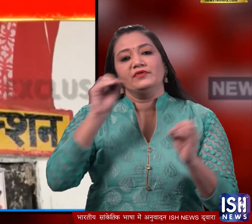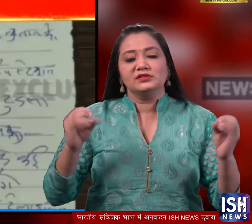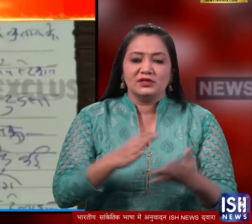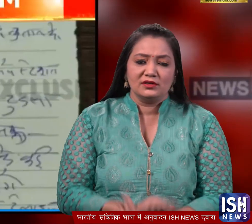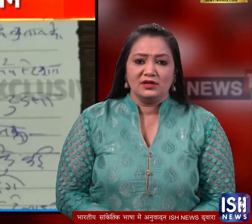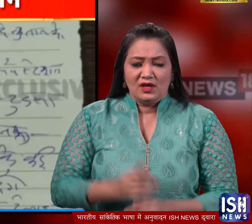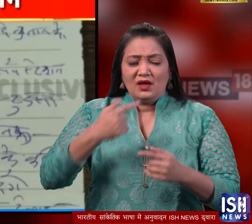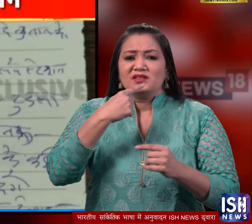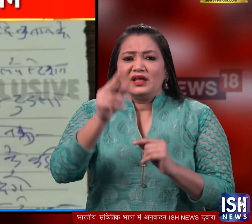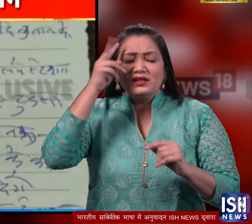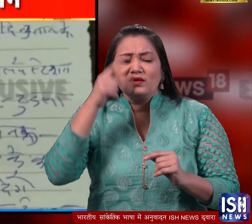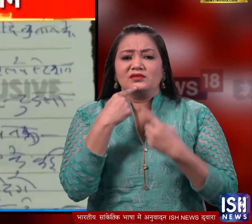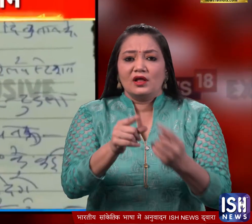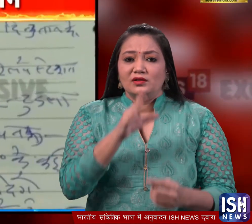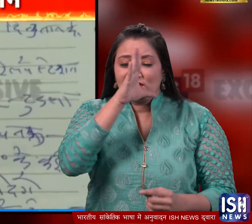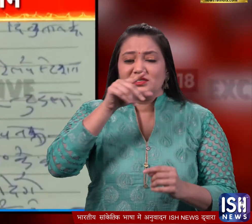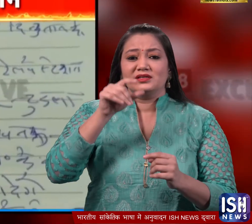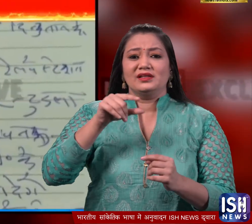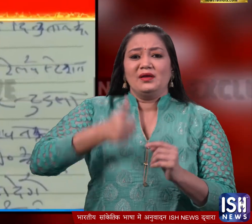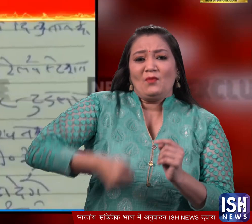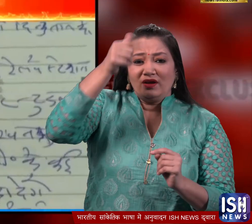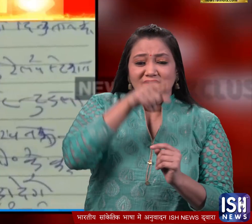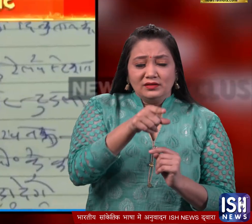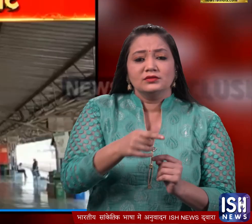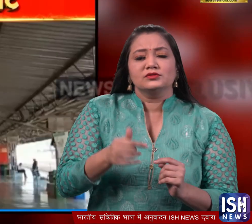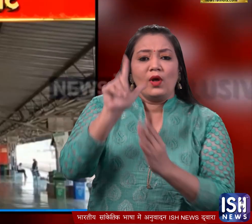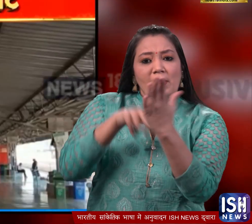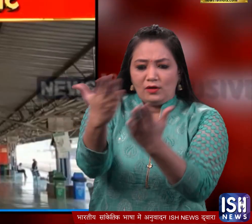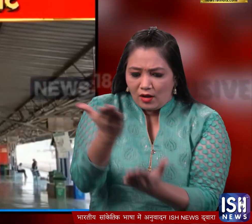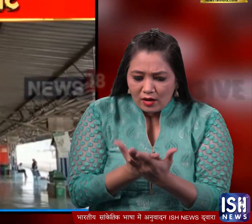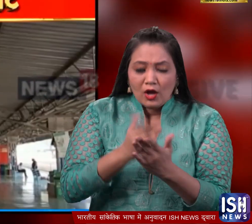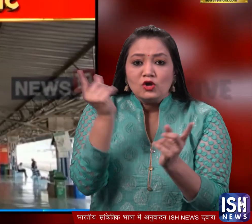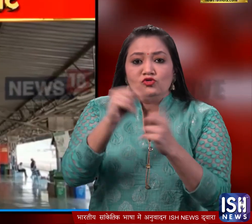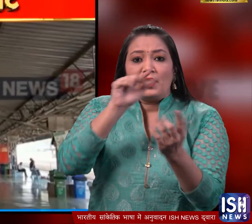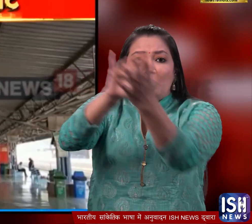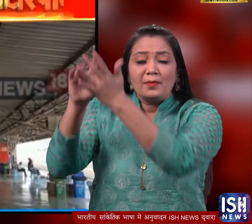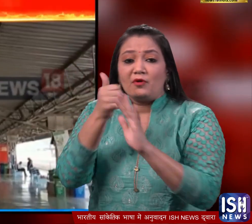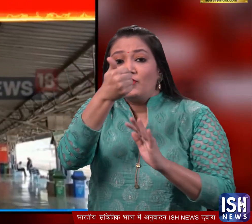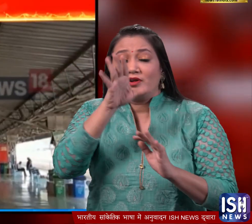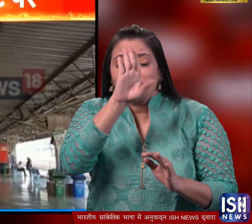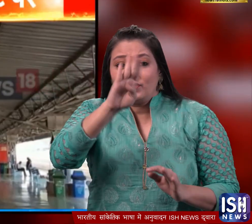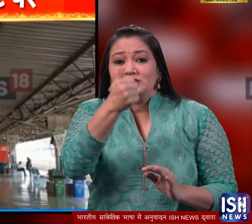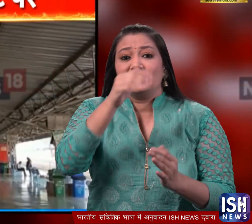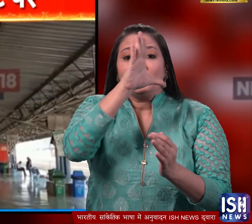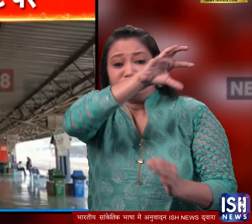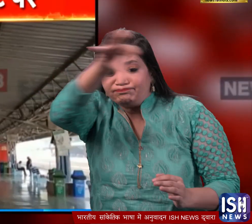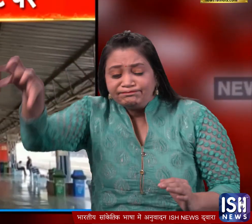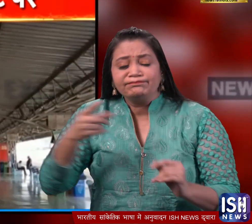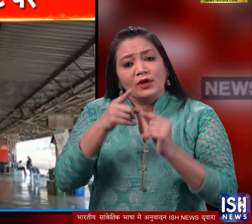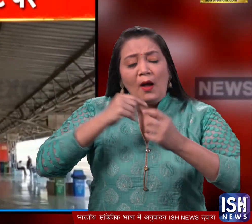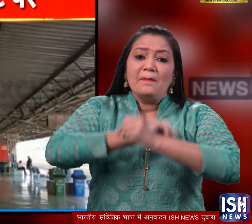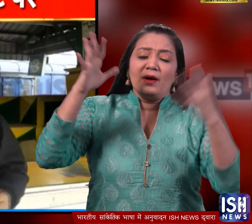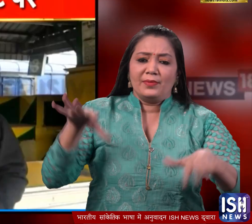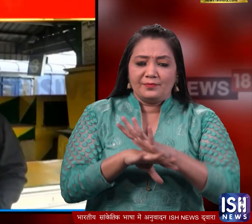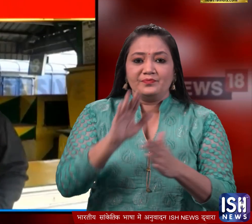स्टेशन से हुई। दावा किया गया कि वहां के स्टेशन मास्टर को एक धमकी भरा खत मिला, जिसमें यूपी के 46 रेलवे स्टेशनों को निशाना बनाए जाने की